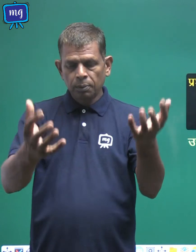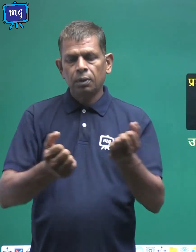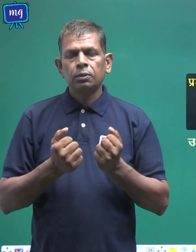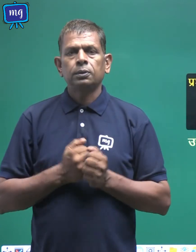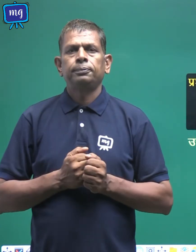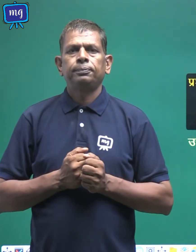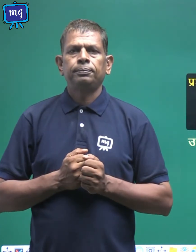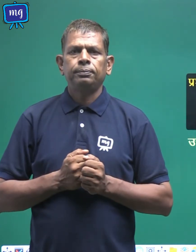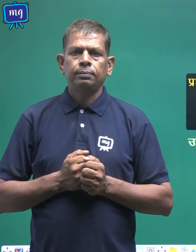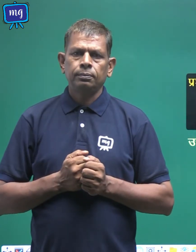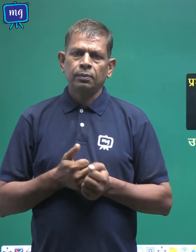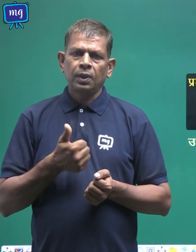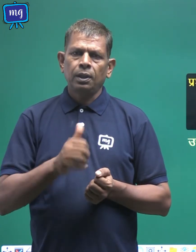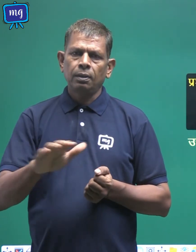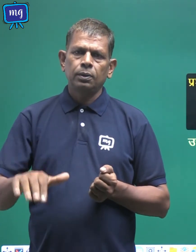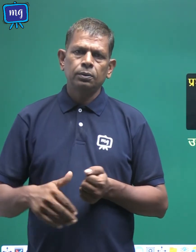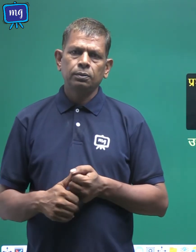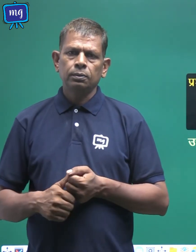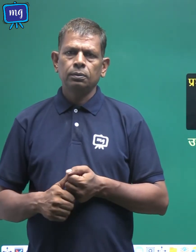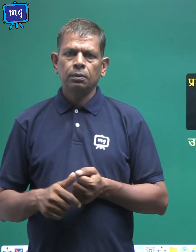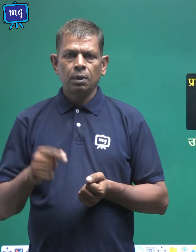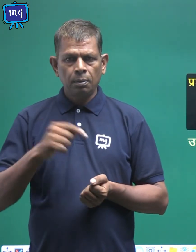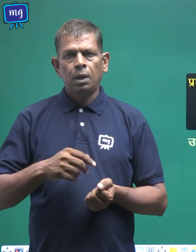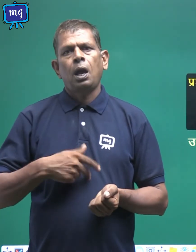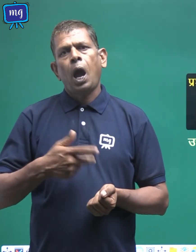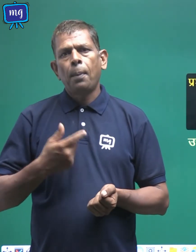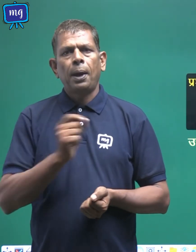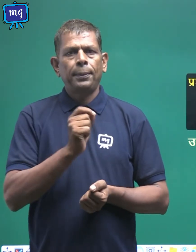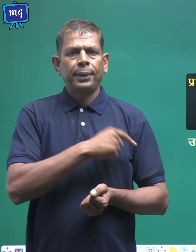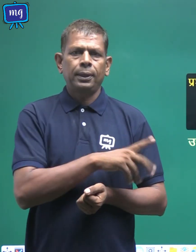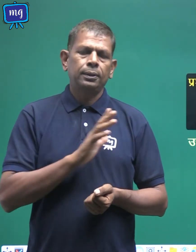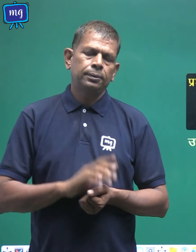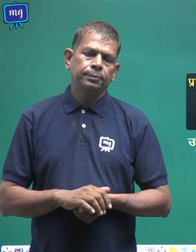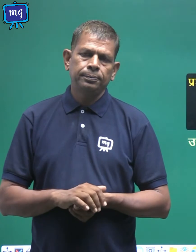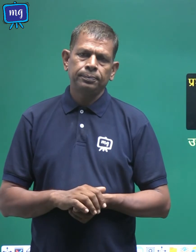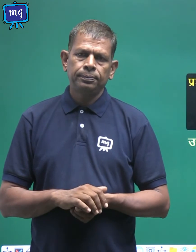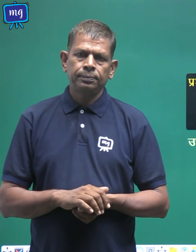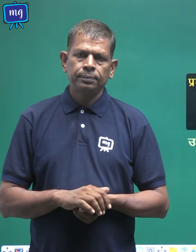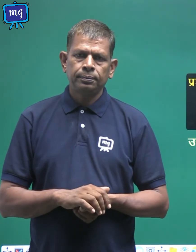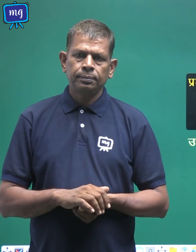हैं। ठीक है बच्चों, आप अपने आप लिखना इस प्रश्न का उत्तर।